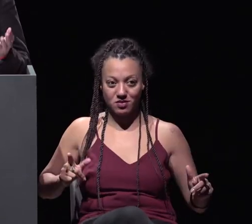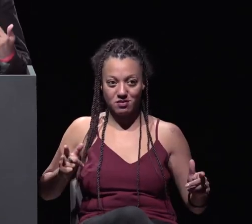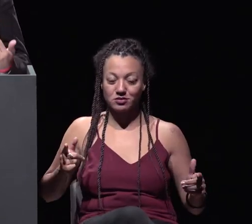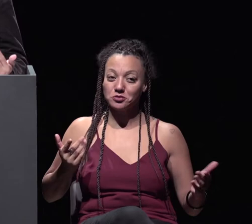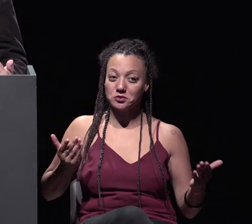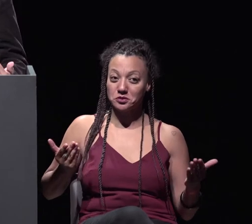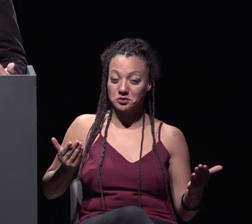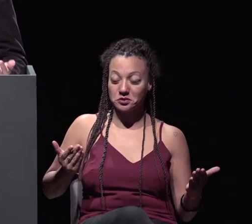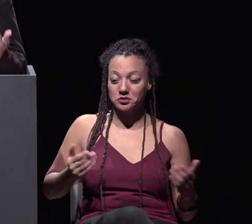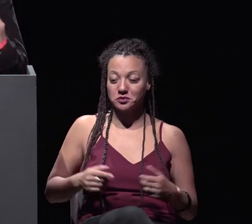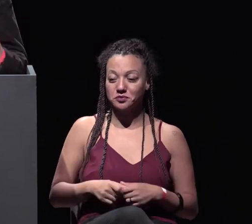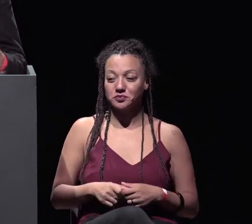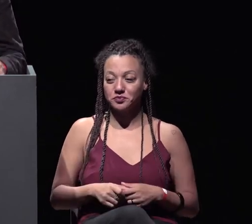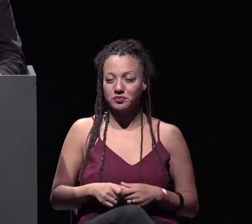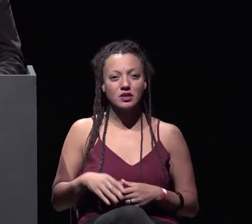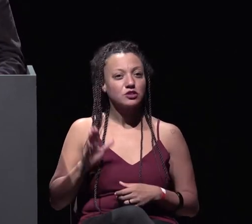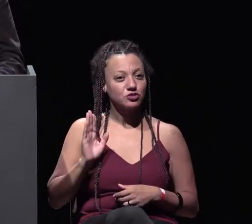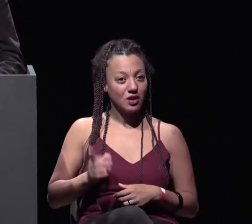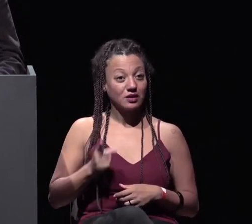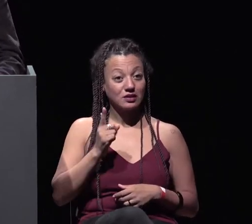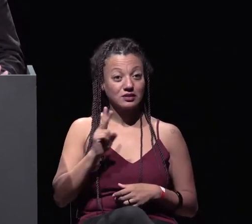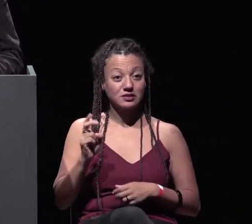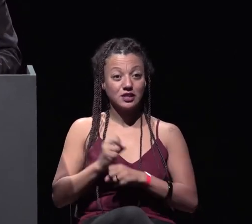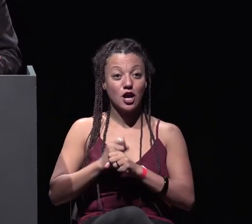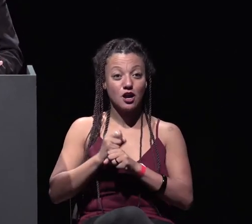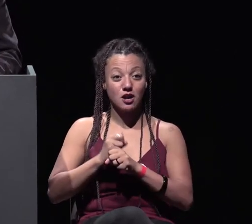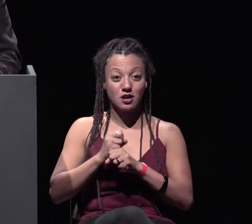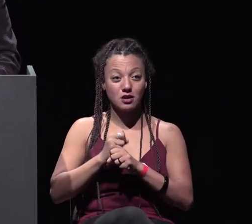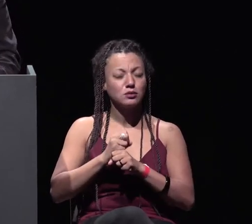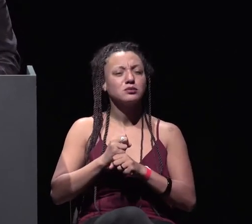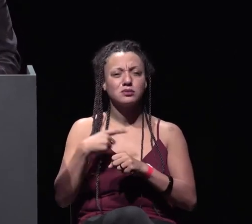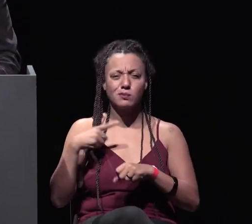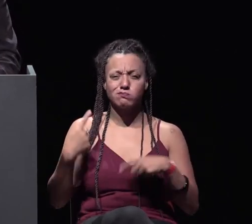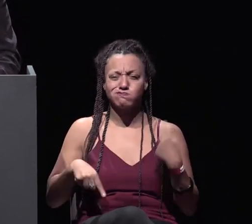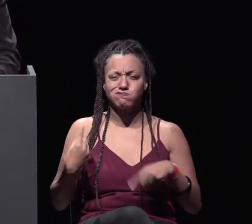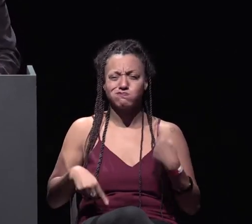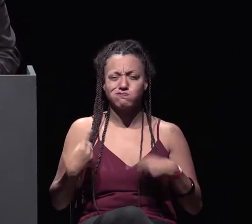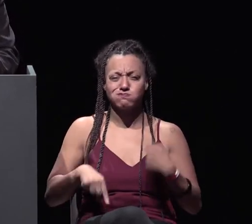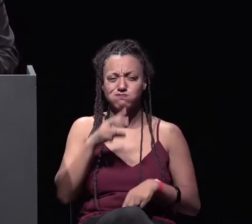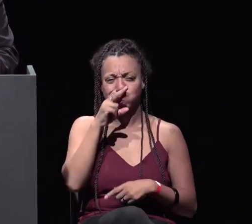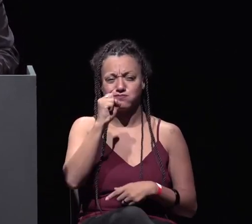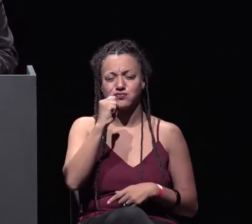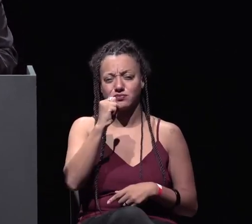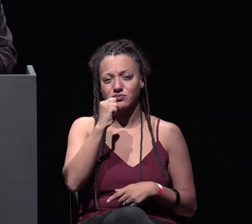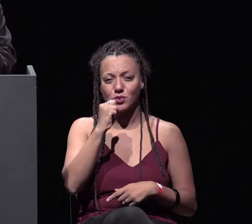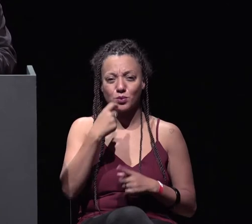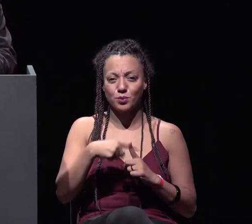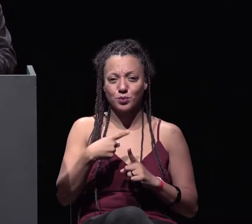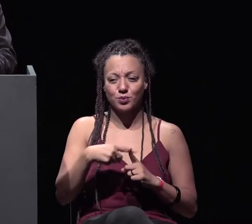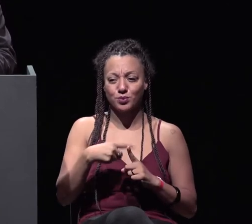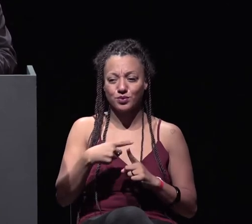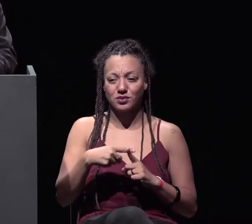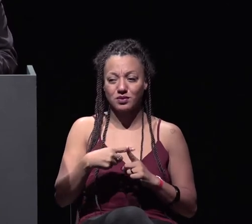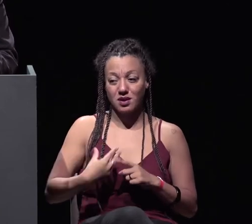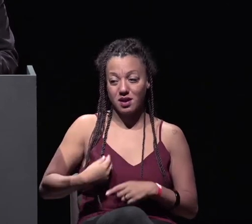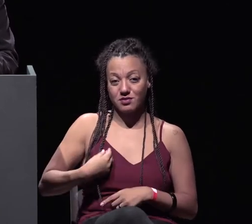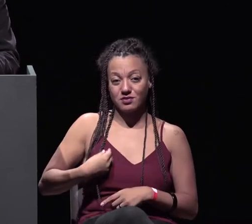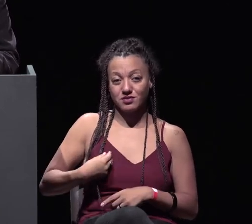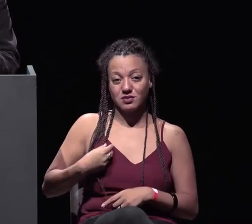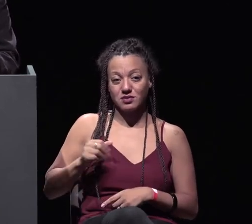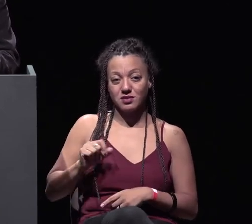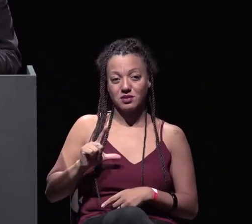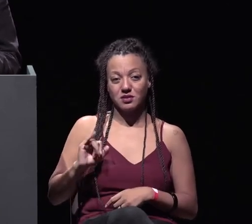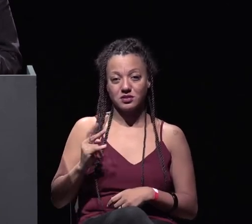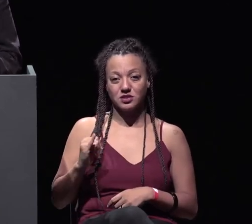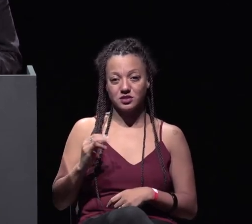maneira anunciada agora já há 15 anos né é uma grande discussão que é a de que a idéia da construção da biografia do aleijadinho é